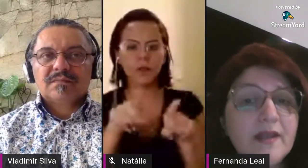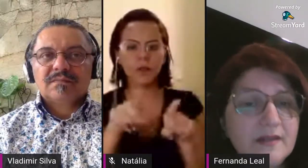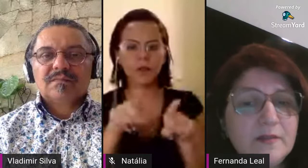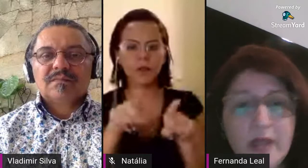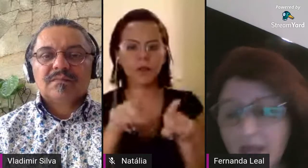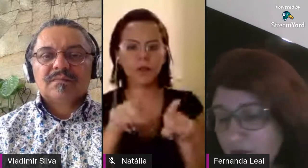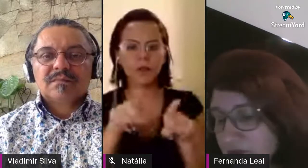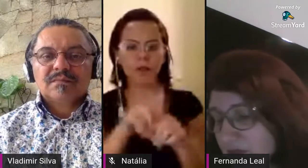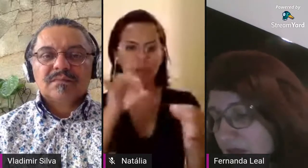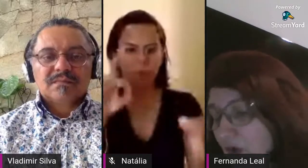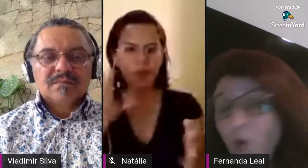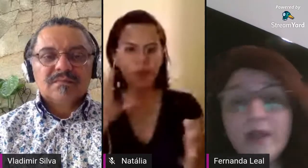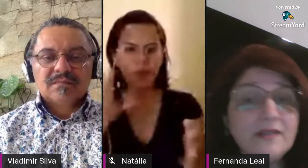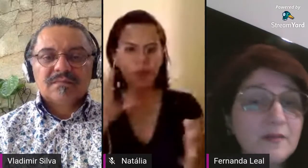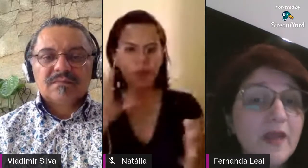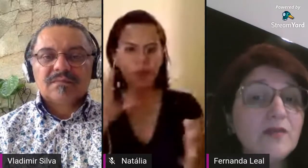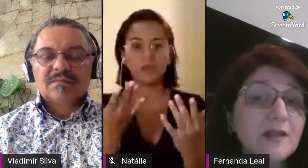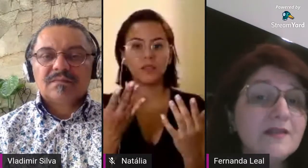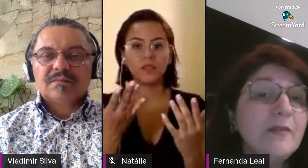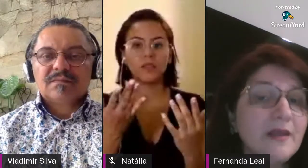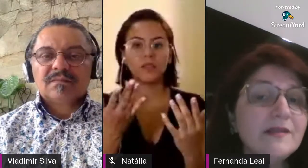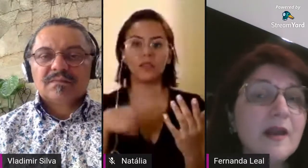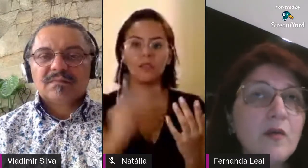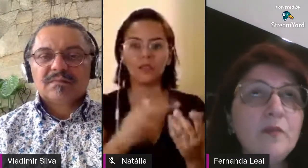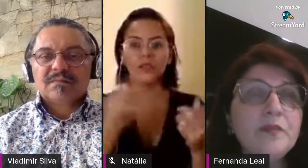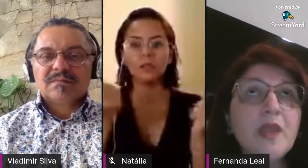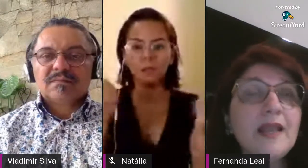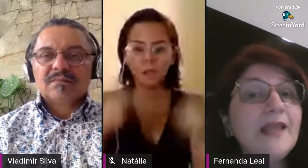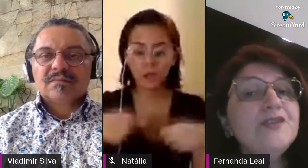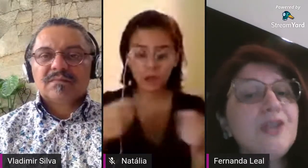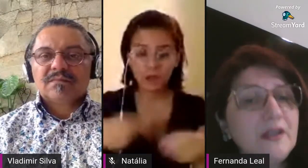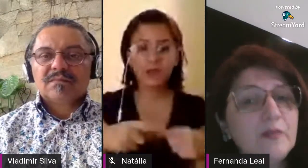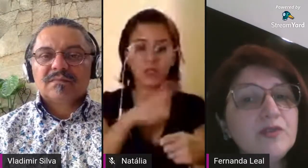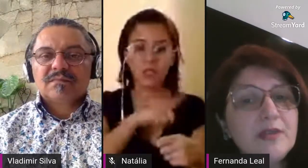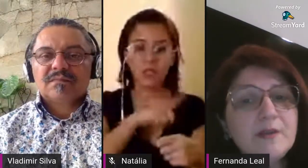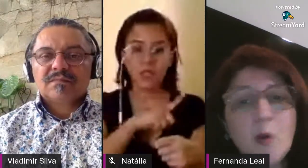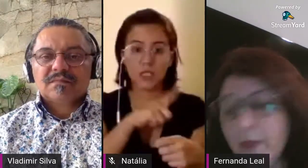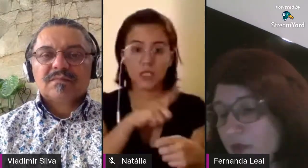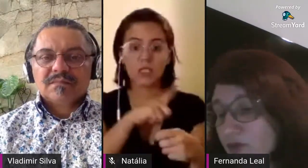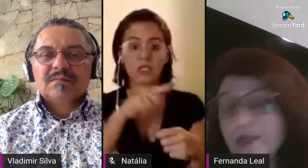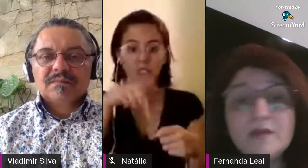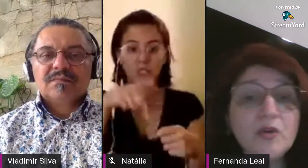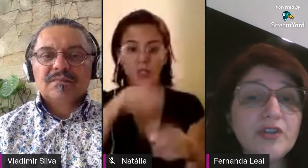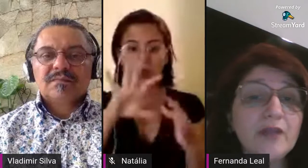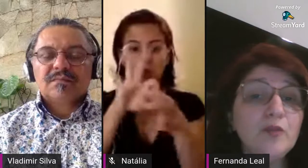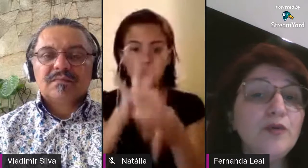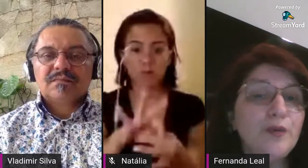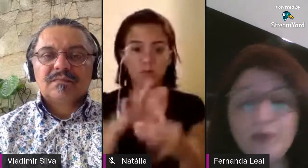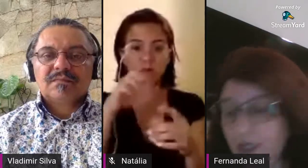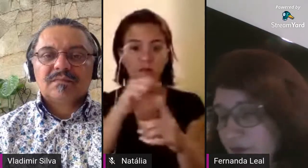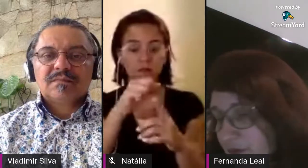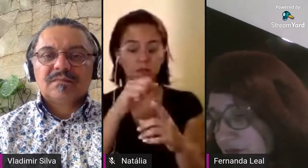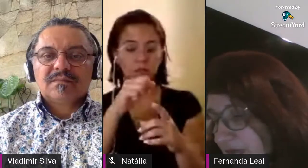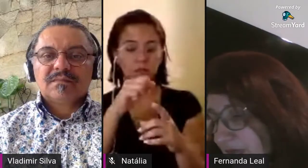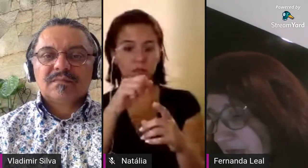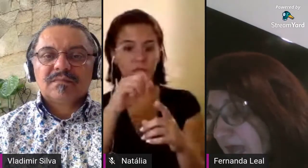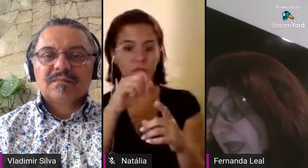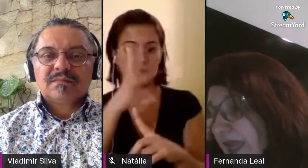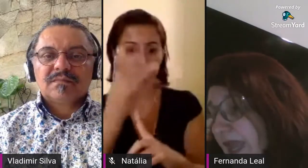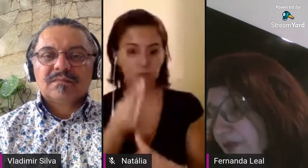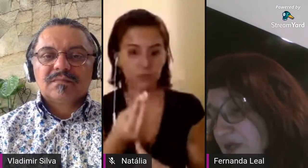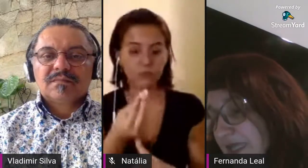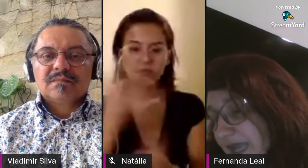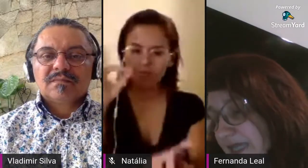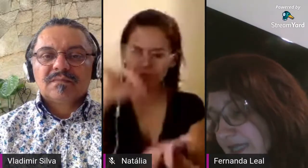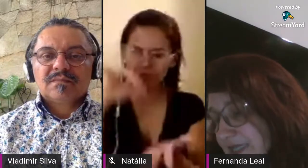precisamos usar esses meios, ou esses meios, eles também são legítimos nesse momento, têm se mostrado muito frutíferos, né?